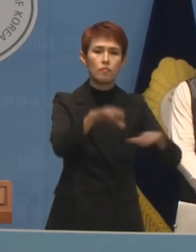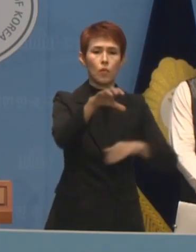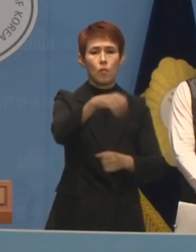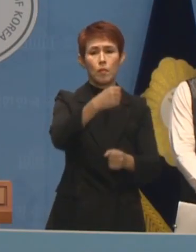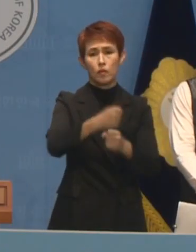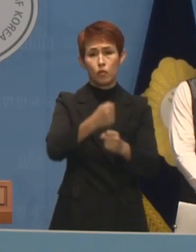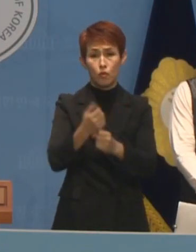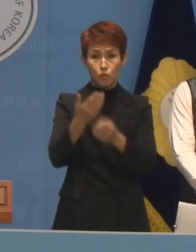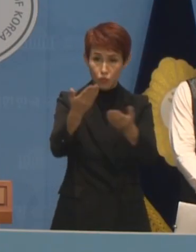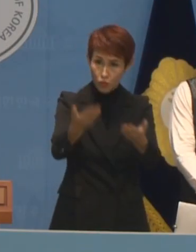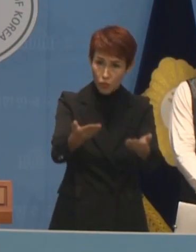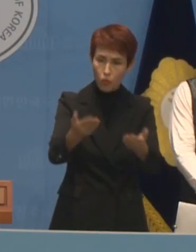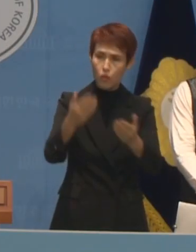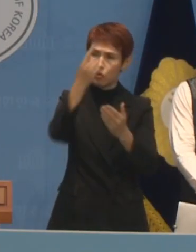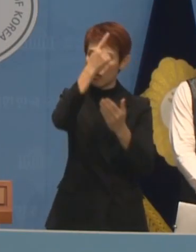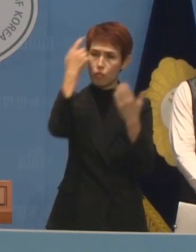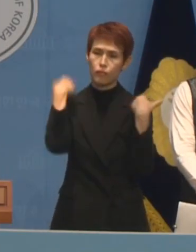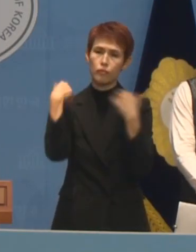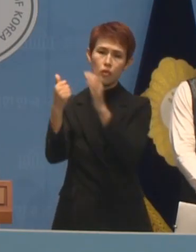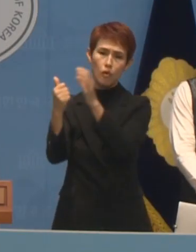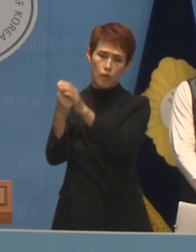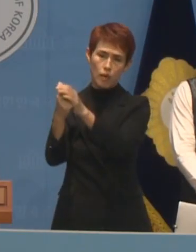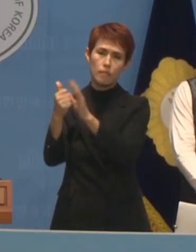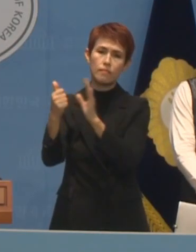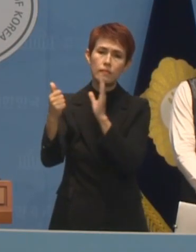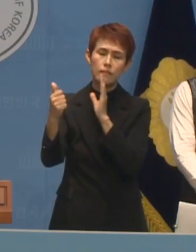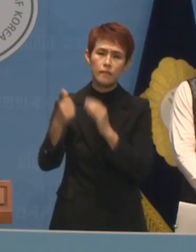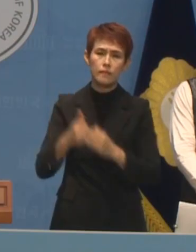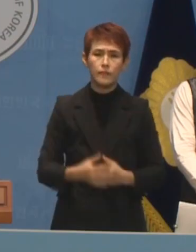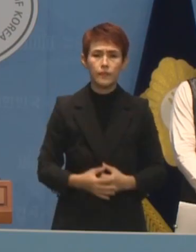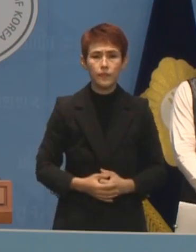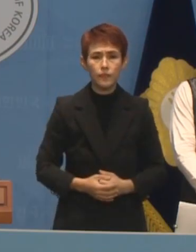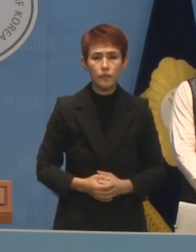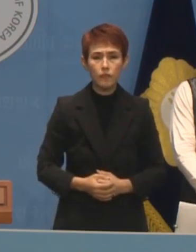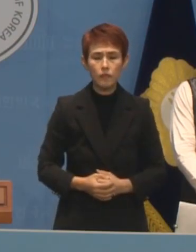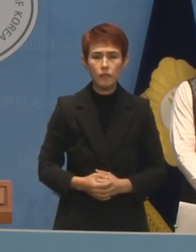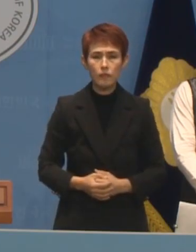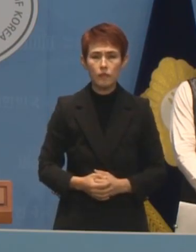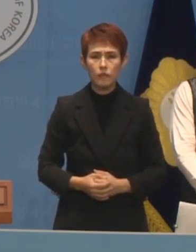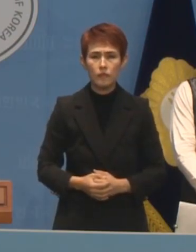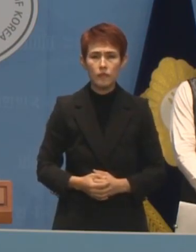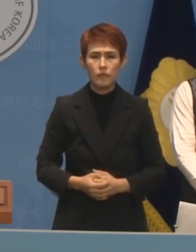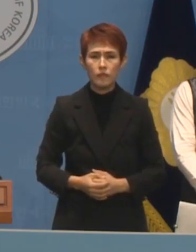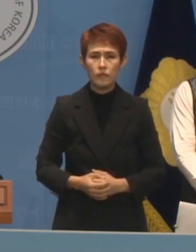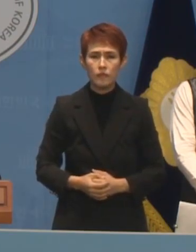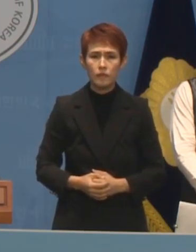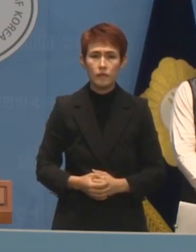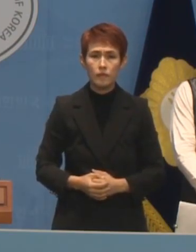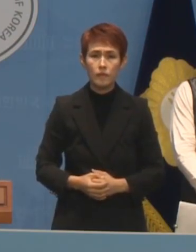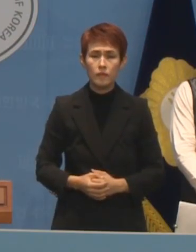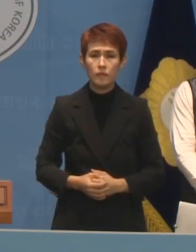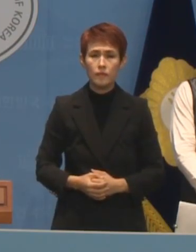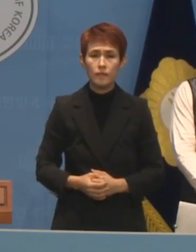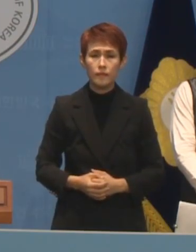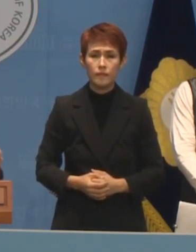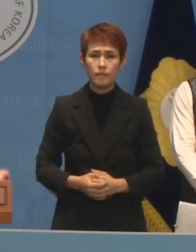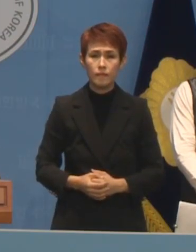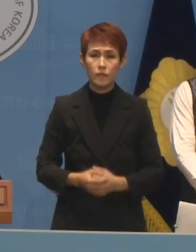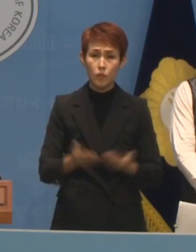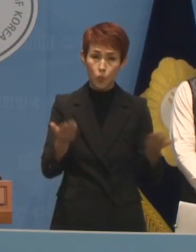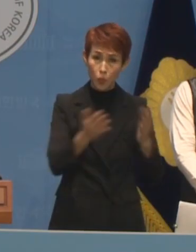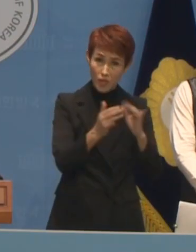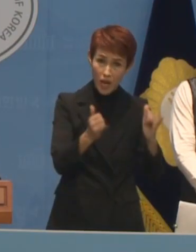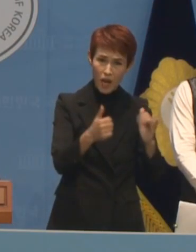것이 국가의 중요한 역할이라고 보아야 할 것입니다. 다시 한번 강조하겠습니다.